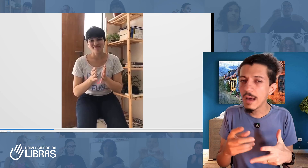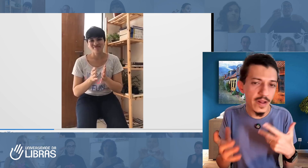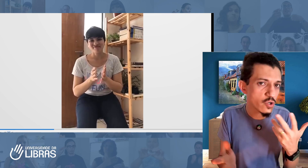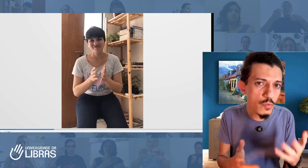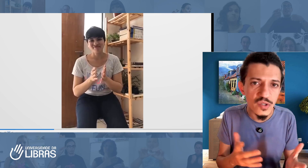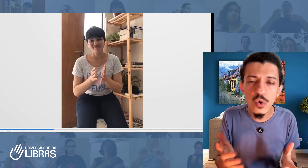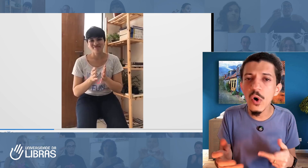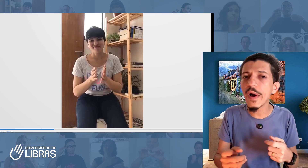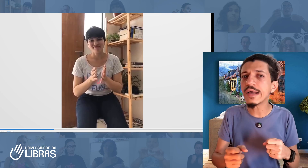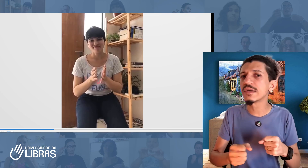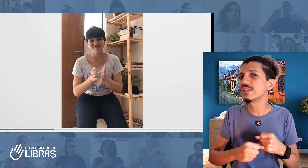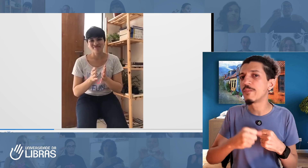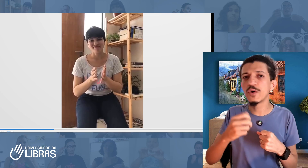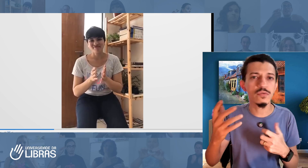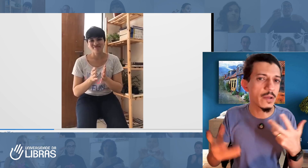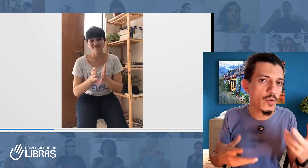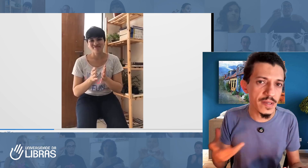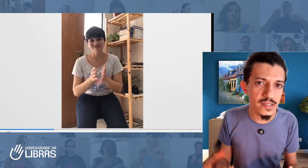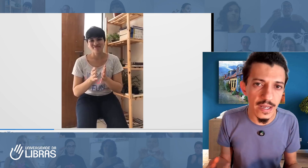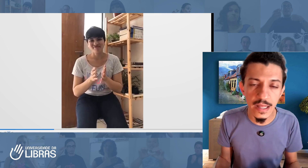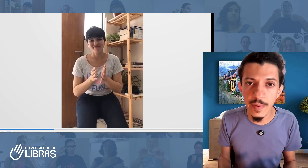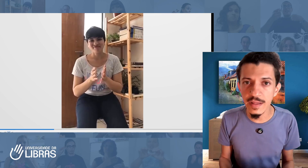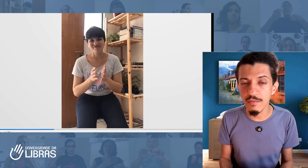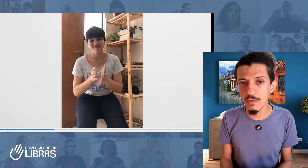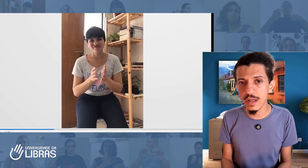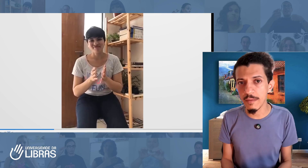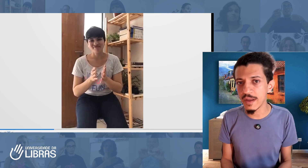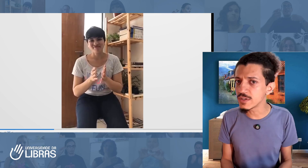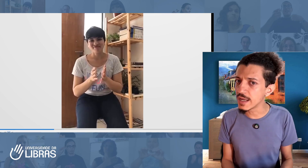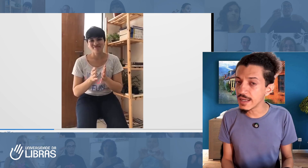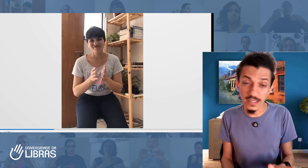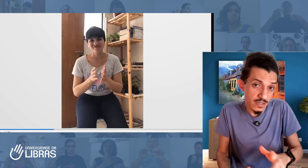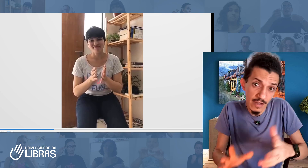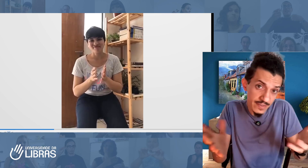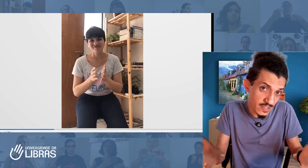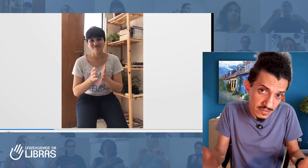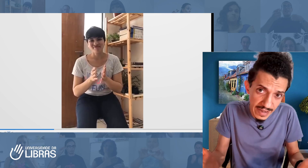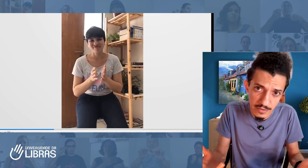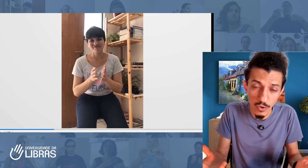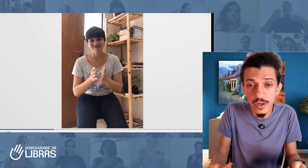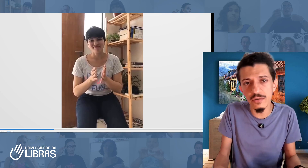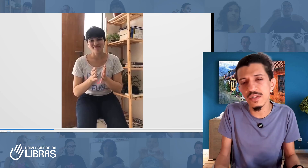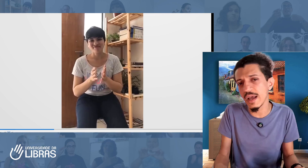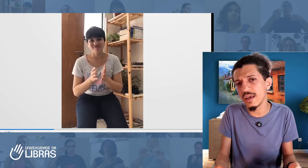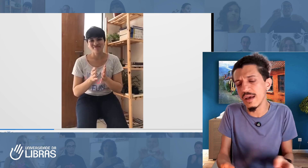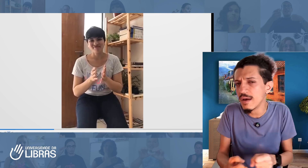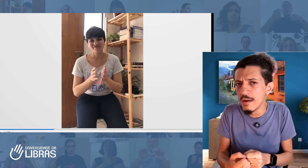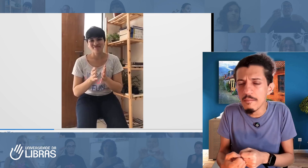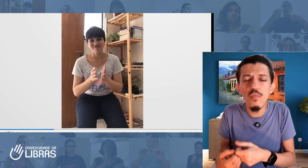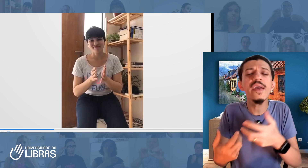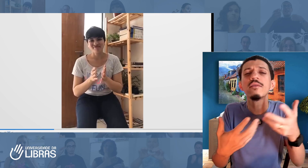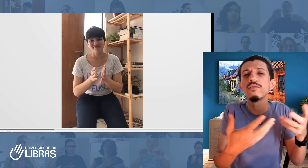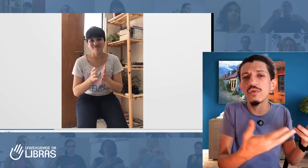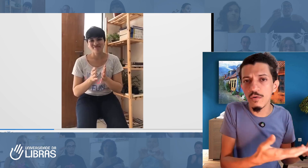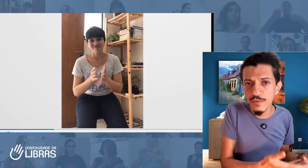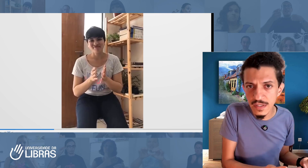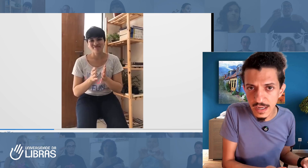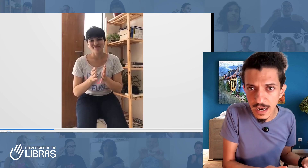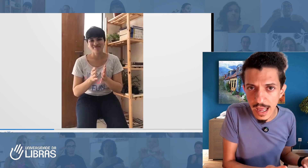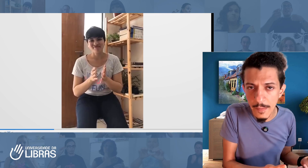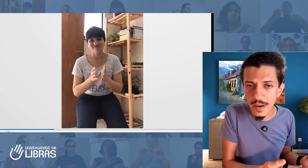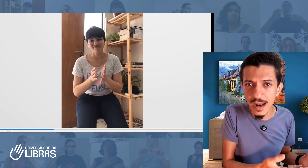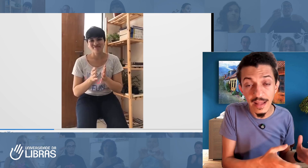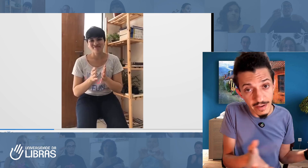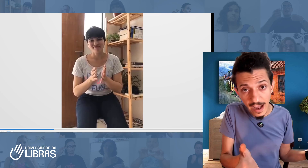e aprendi algumas coisas e depois de um tempo comecei a interpretar voluntariamente na igreja, achando que estava fazendo certo. Hoje eu sei que muito do que eu fiz